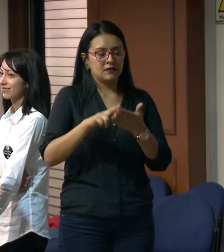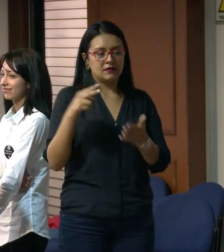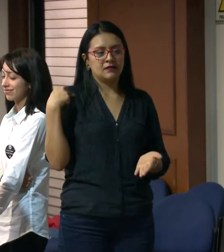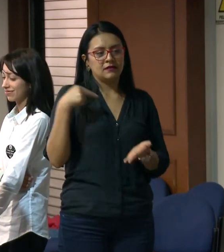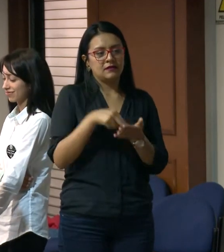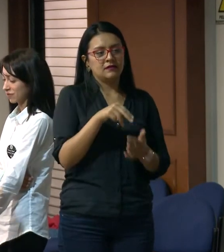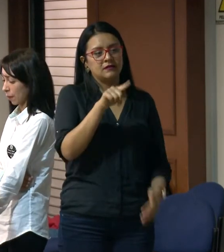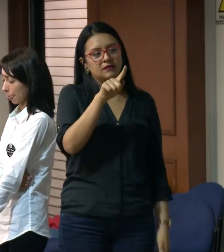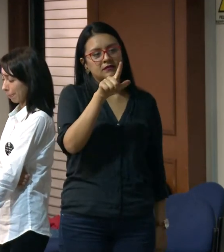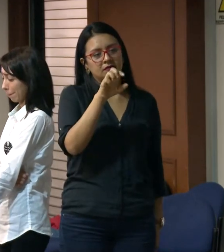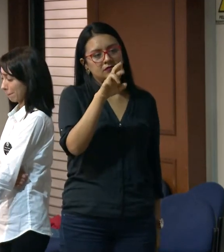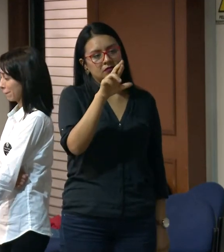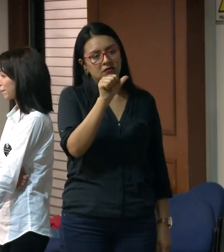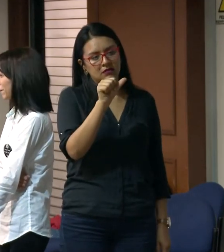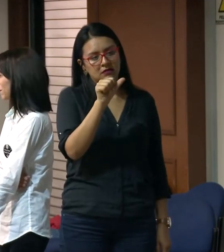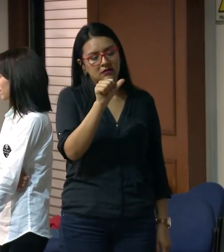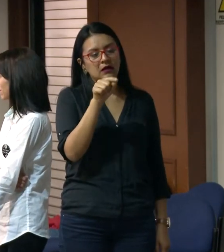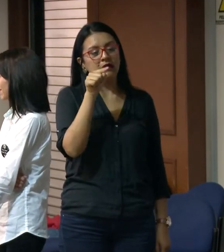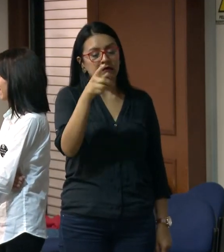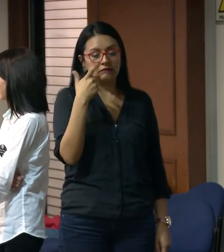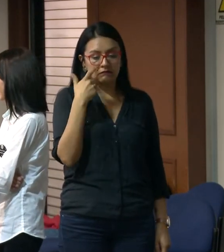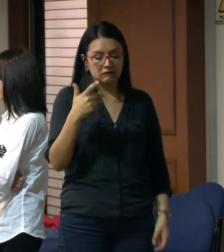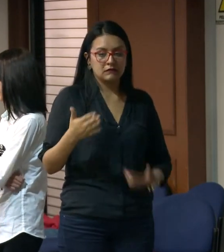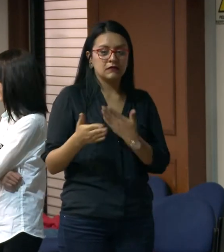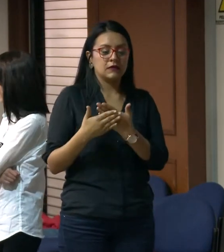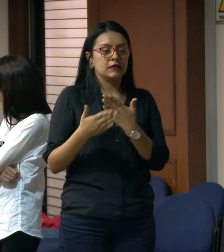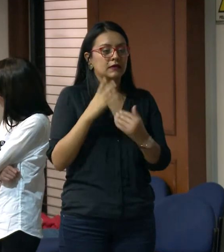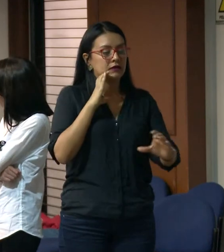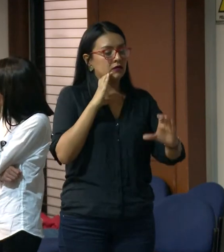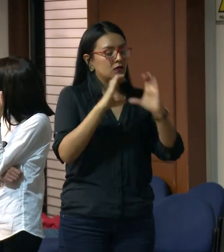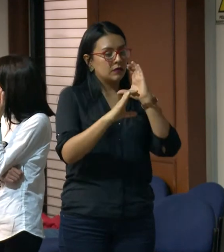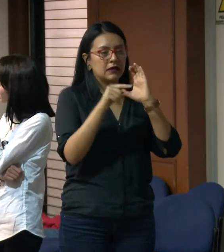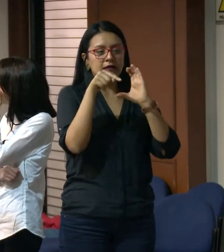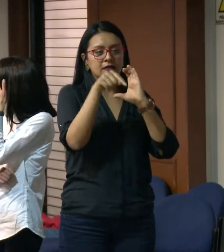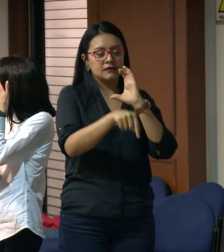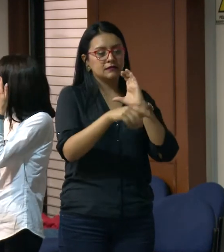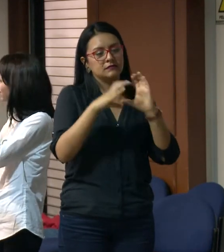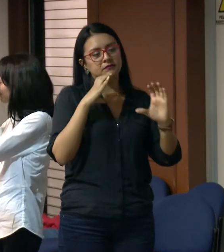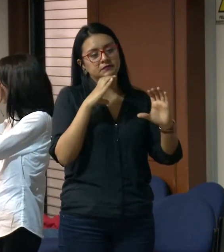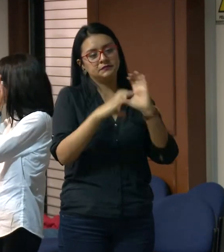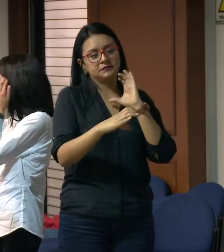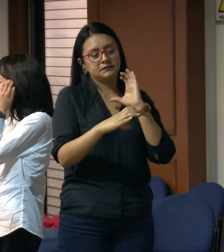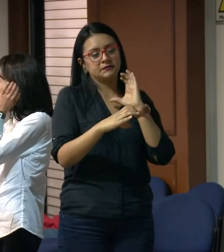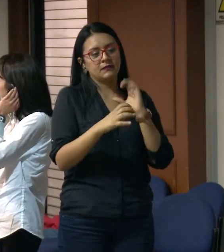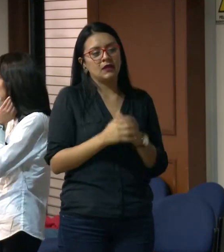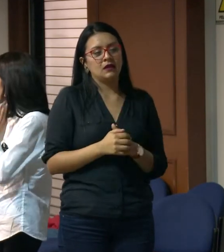Flora Davis. Allí ella nos resalta que la comunicación se da a partir de